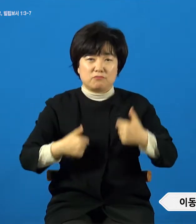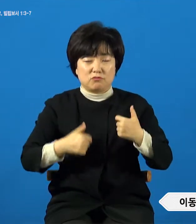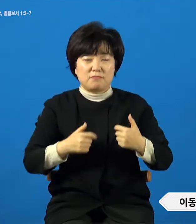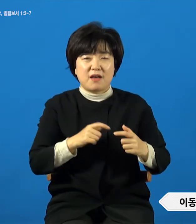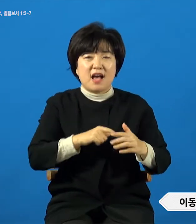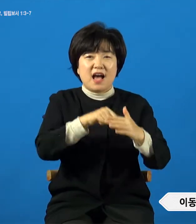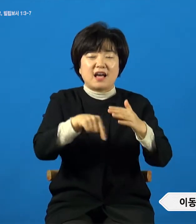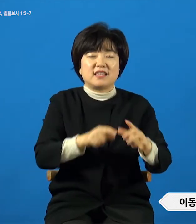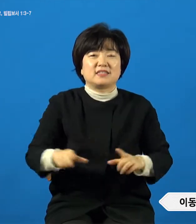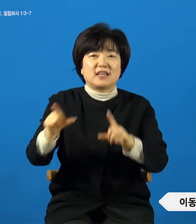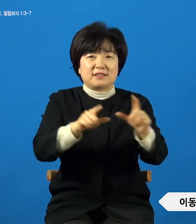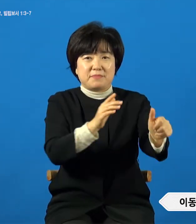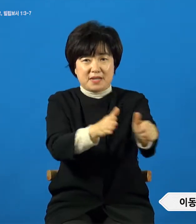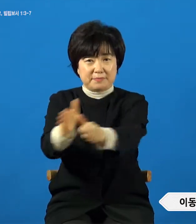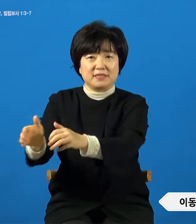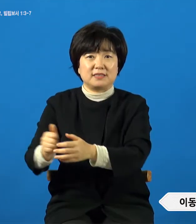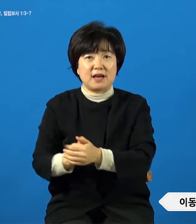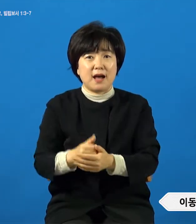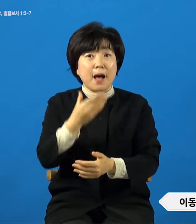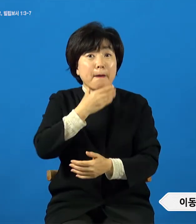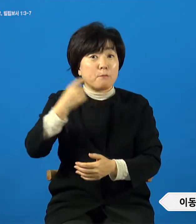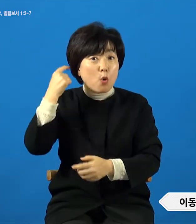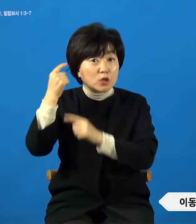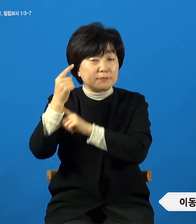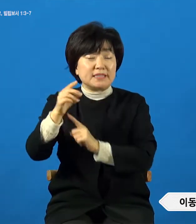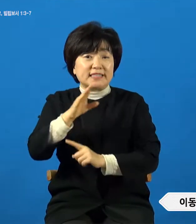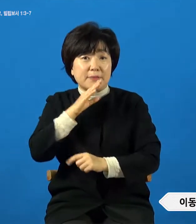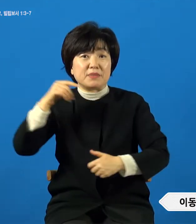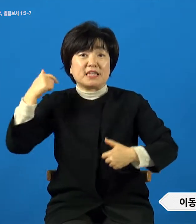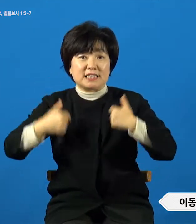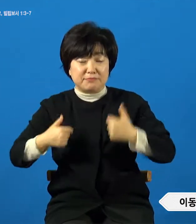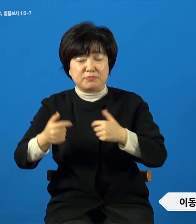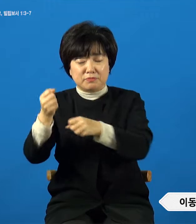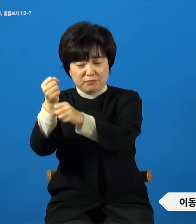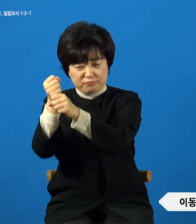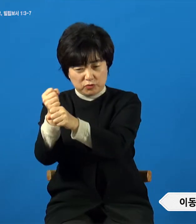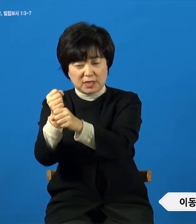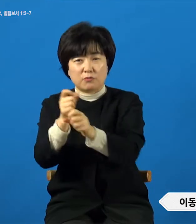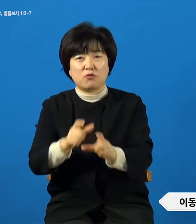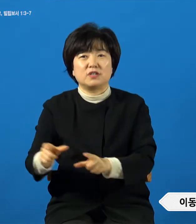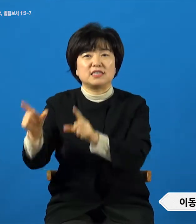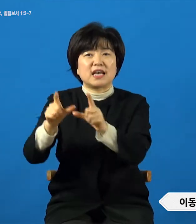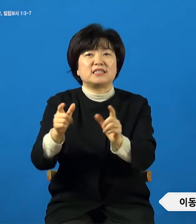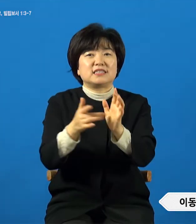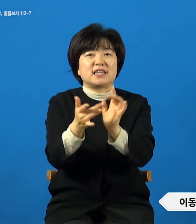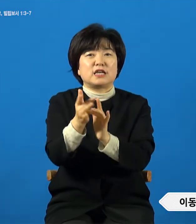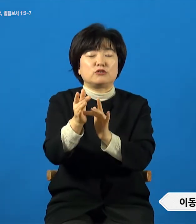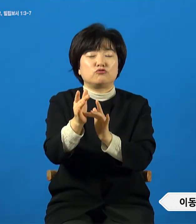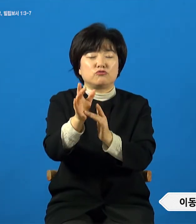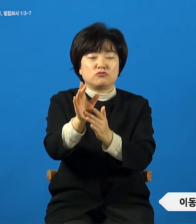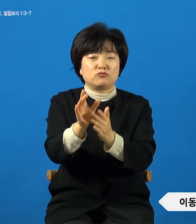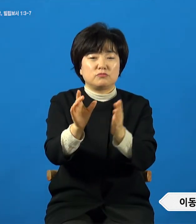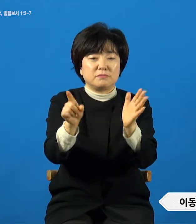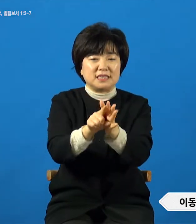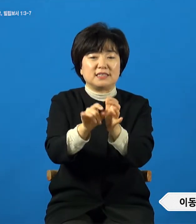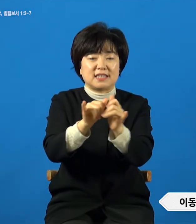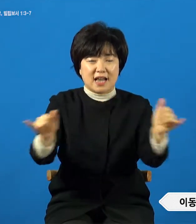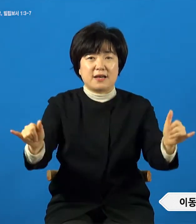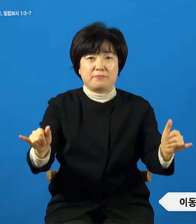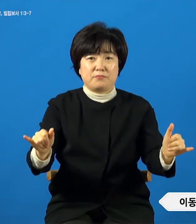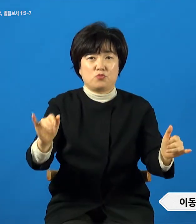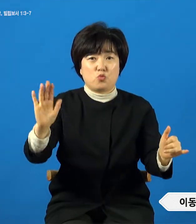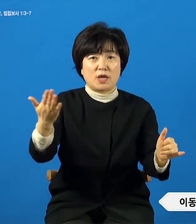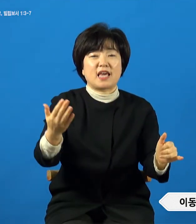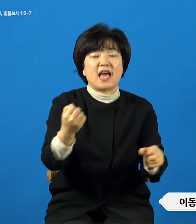주의 이름으로 축복합니다. 복음은 이 참된 기쁨을 붙들고 사는 그리스도인들이 되게 하는 소식이에요.